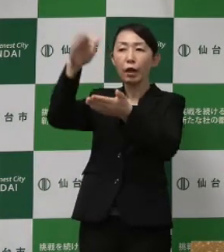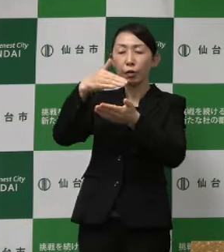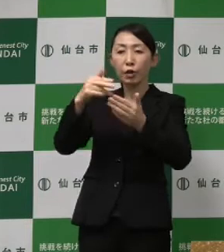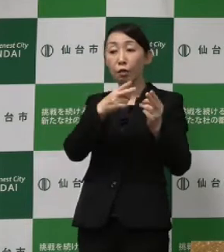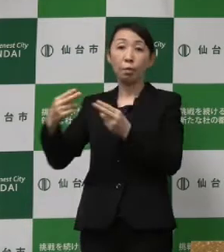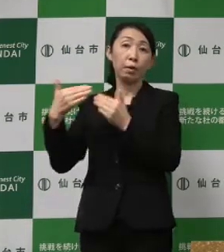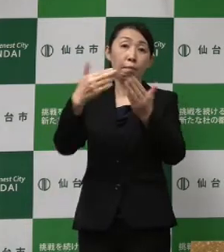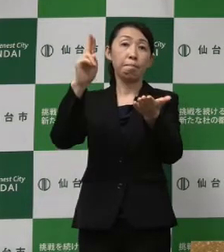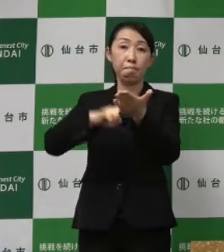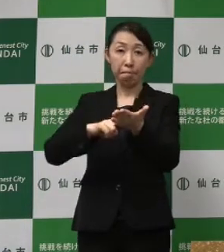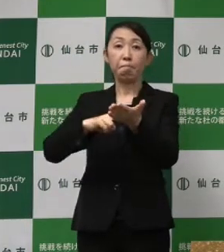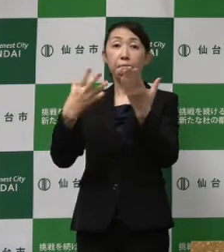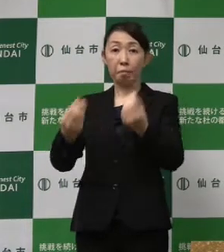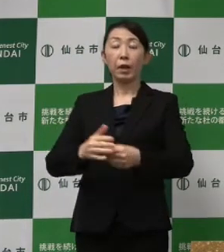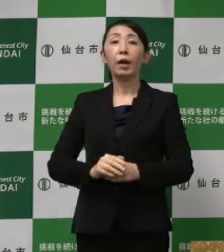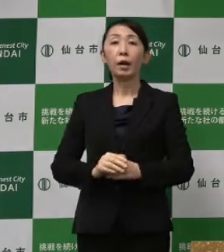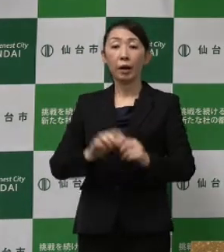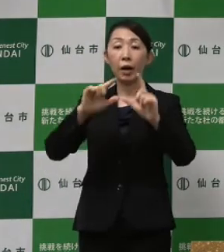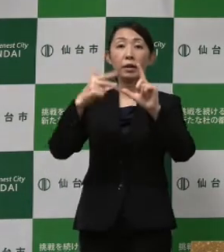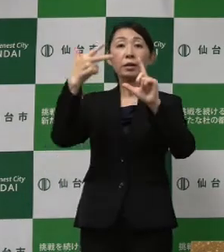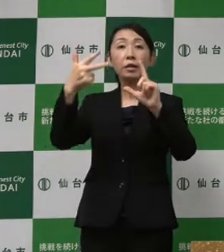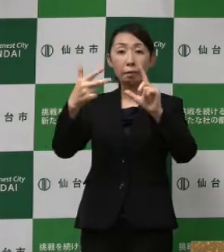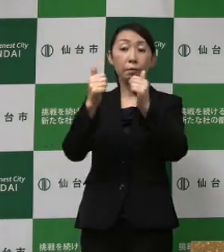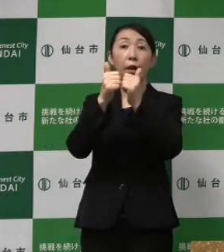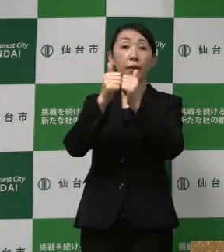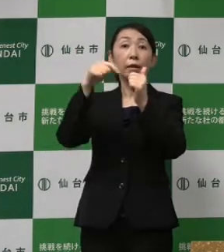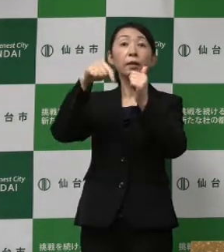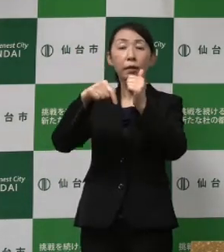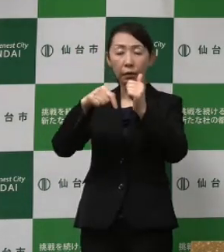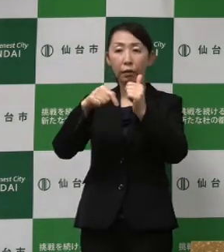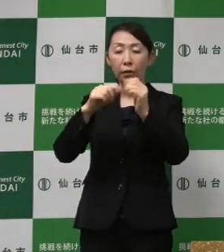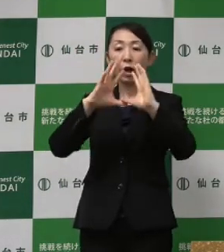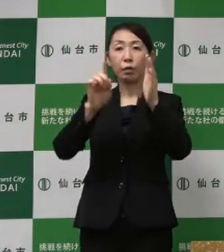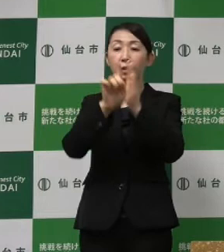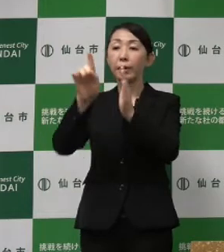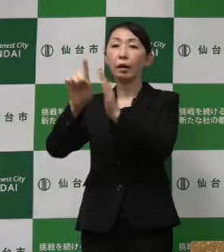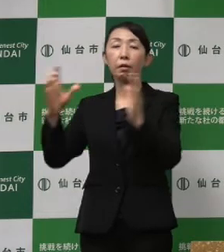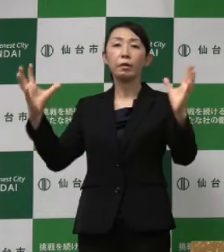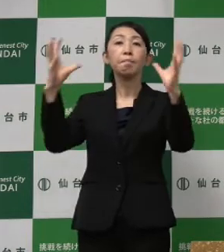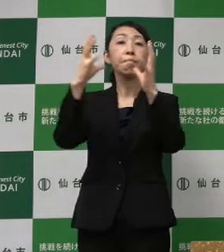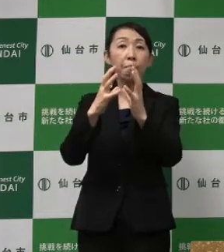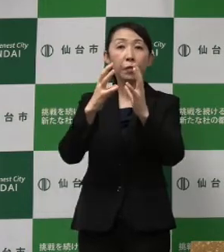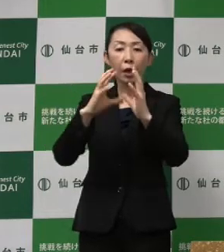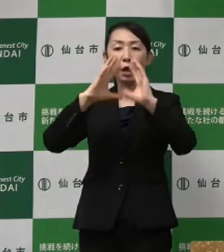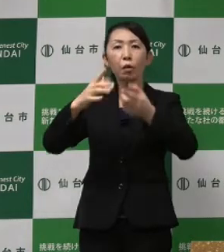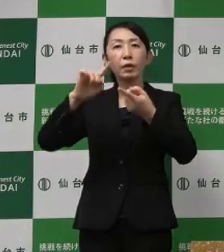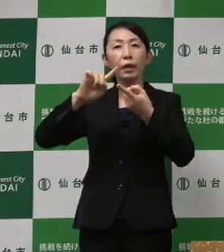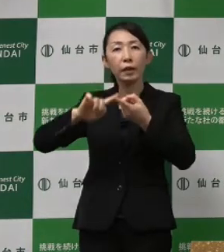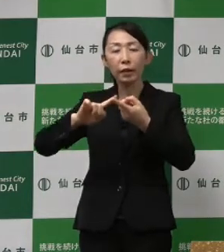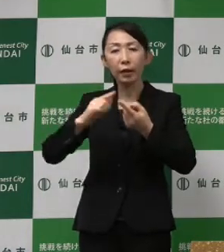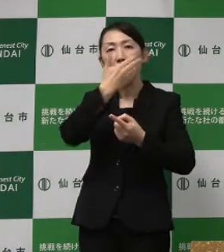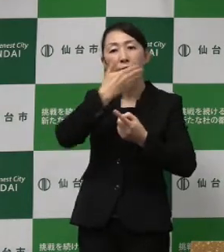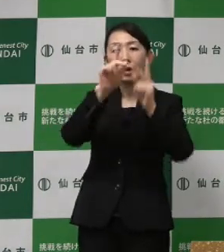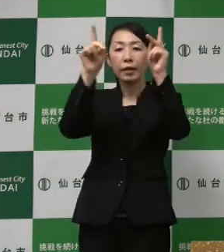。G7 関係閣僚会合は主要国の閣僚が集まって国際的な重要課題について